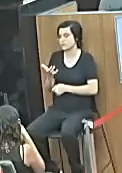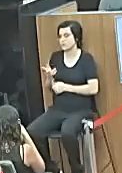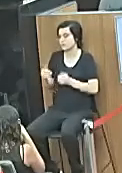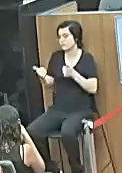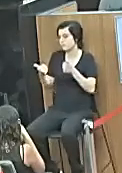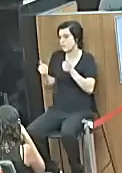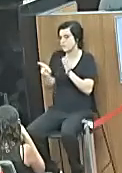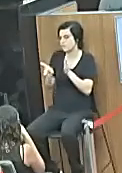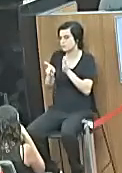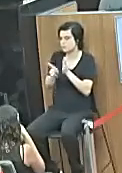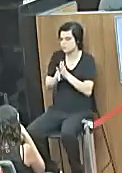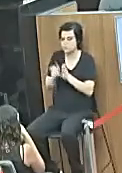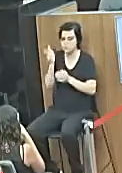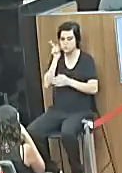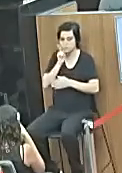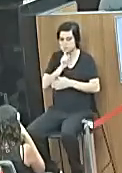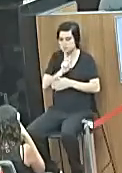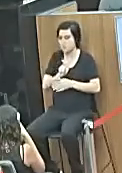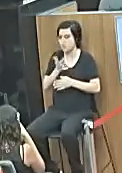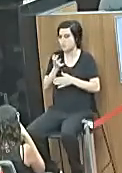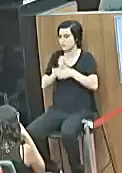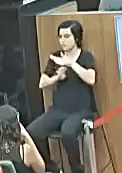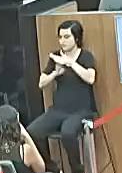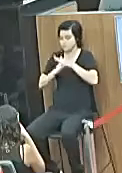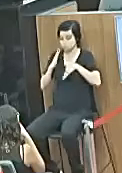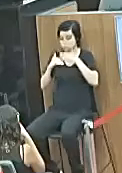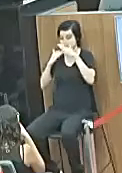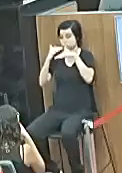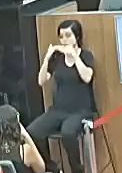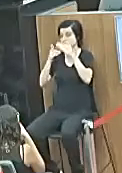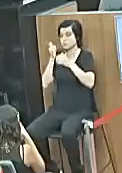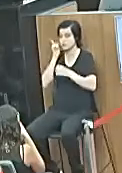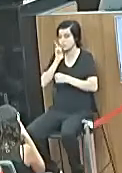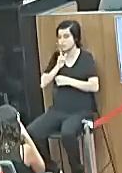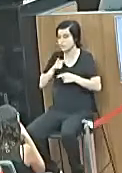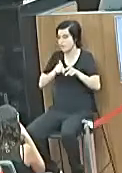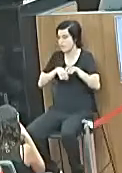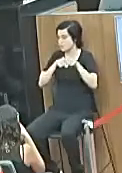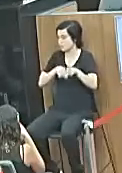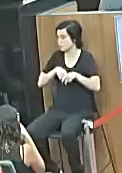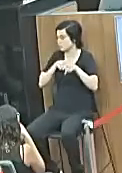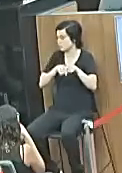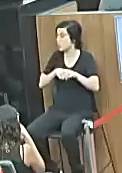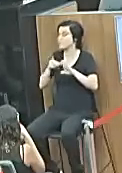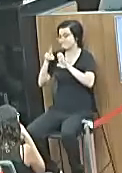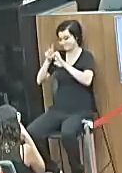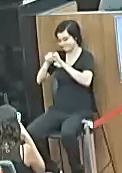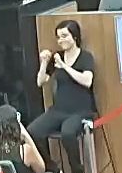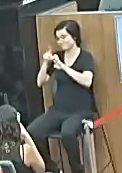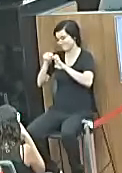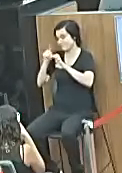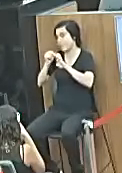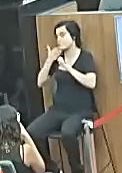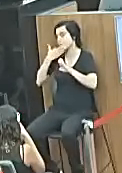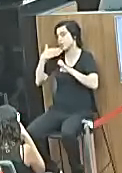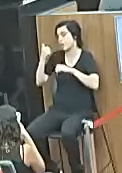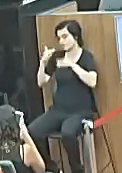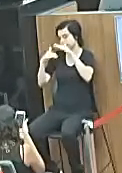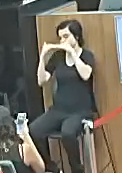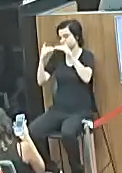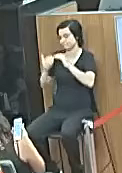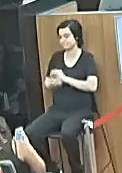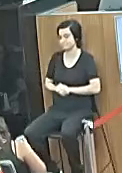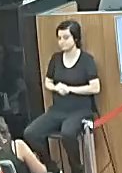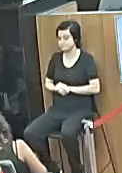empreendedorismo no agronegócio no fortalecimento da agricultura familiar criar um órgão que